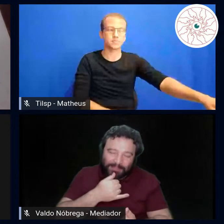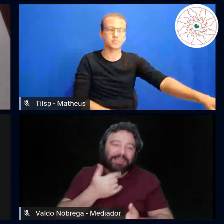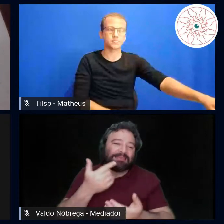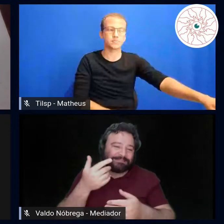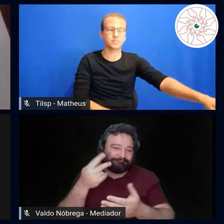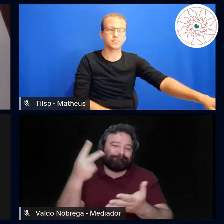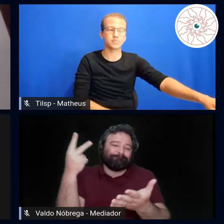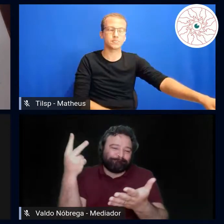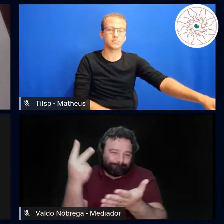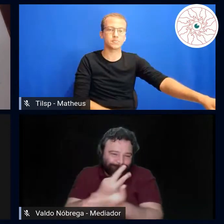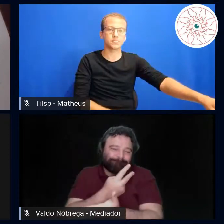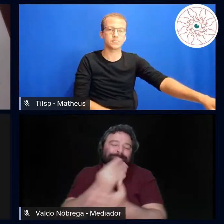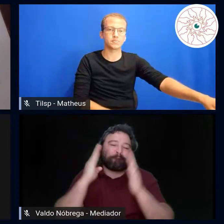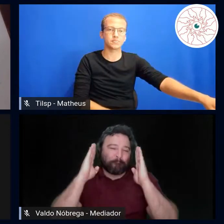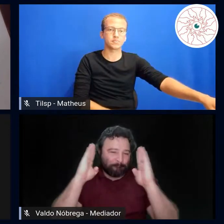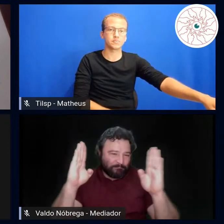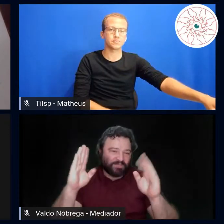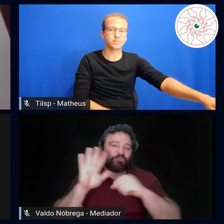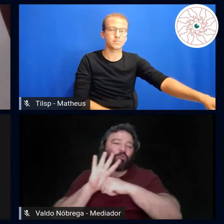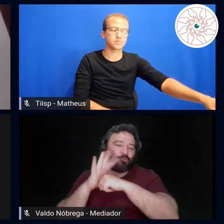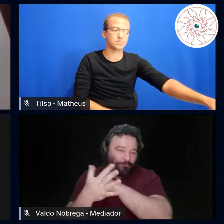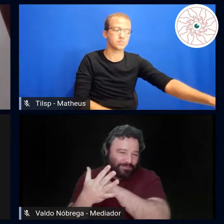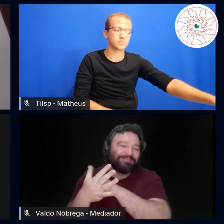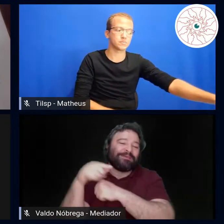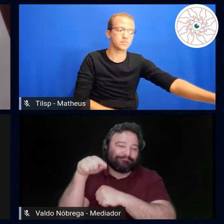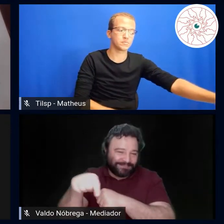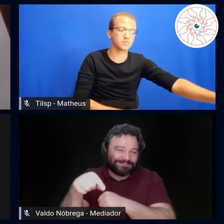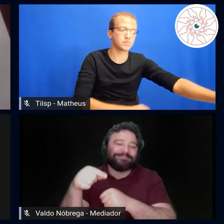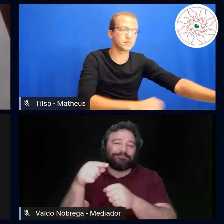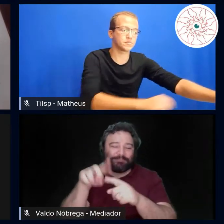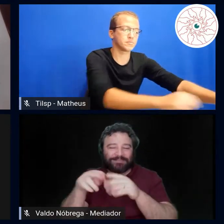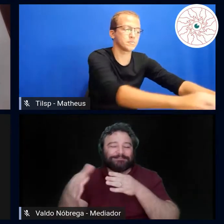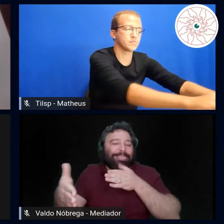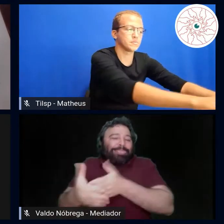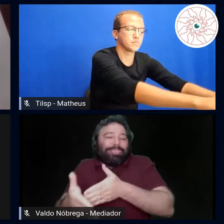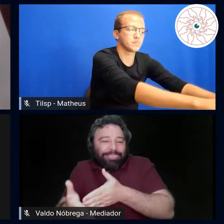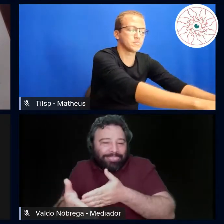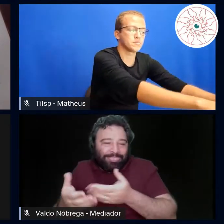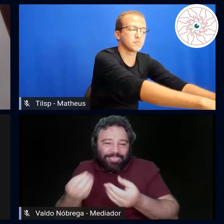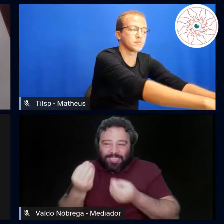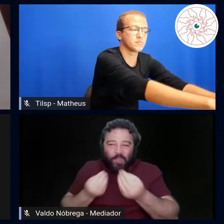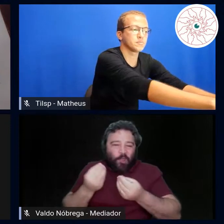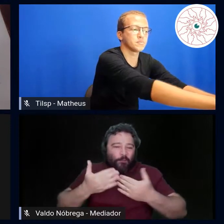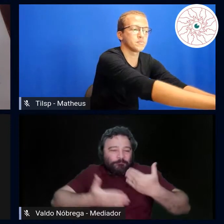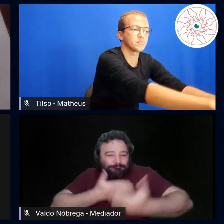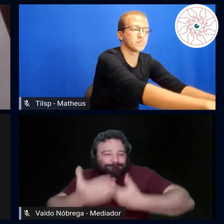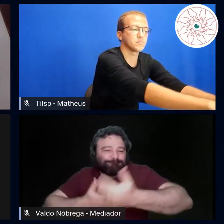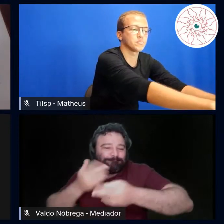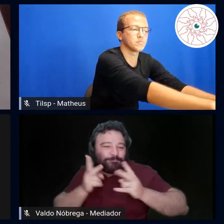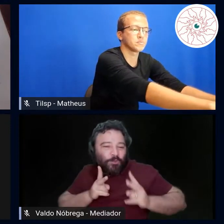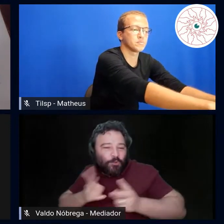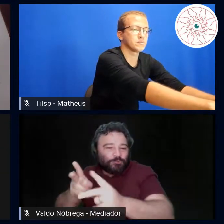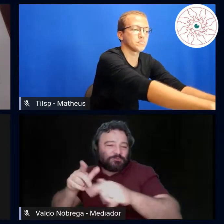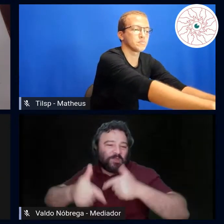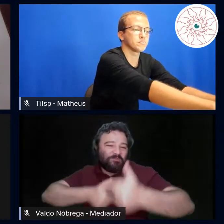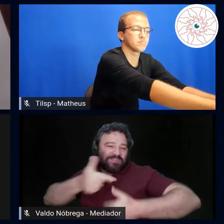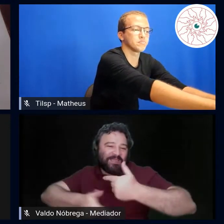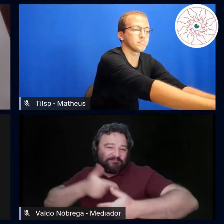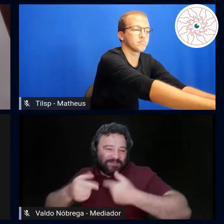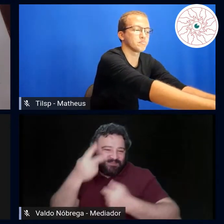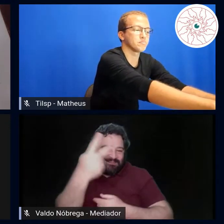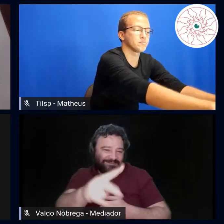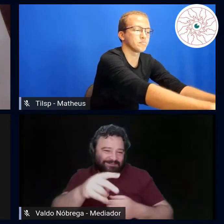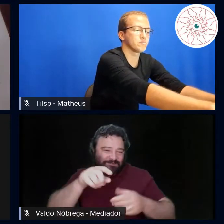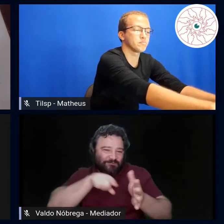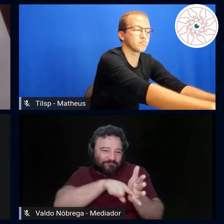também a sua palestra foi formidável. Eh, realmente, infelizmente, neste momento de pandemia, eh, são muitos os entráveis